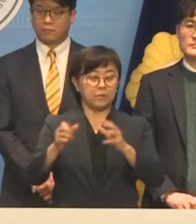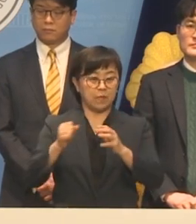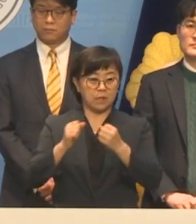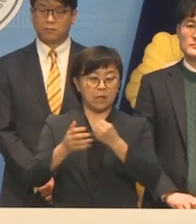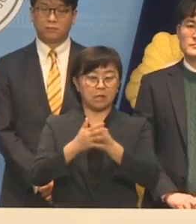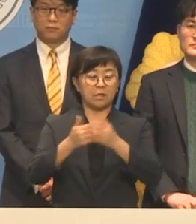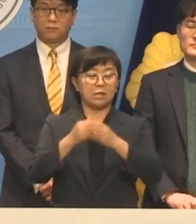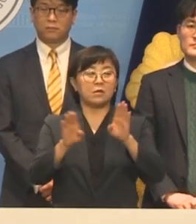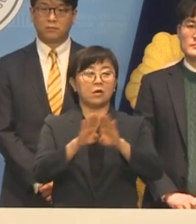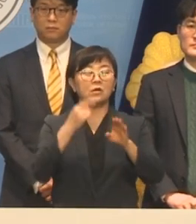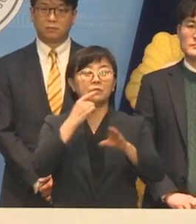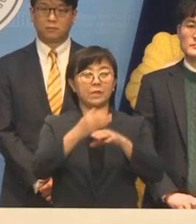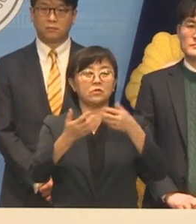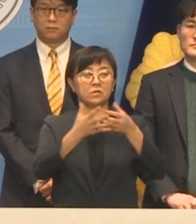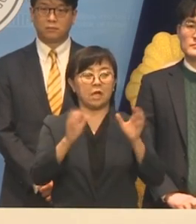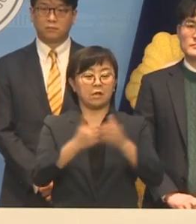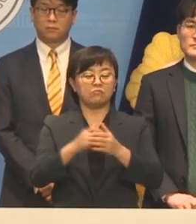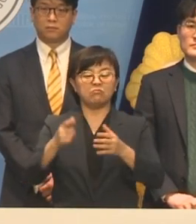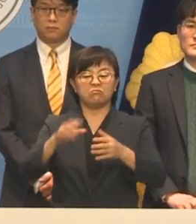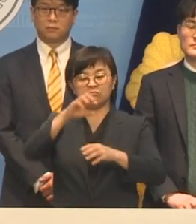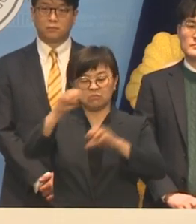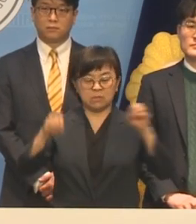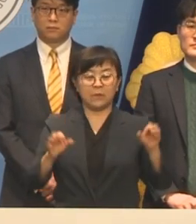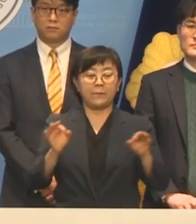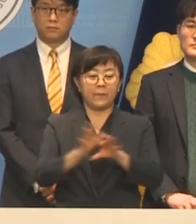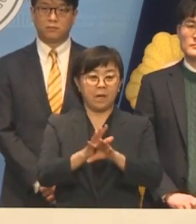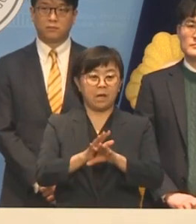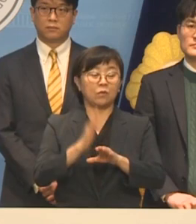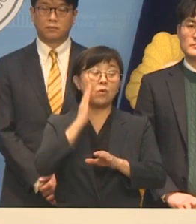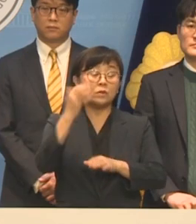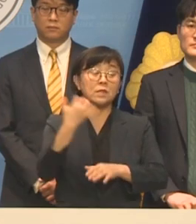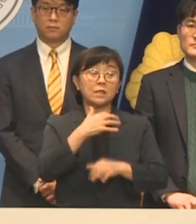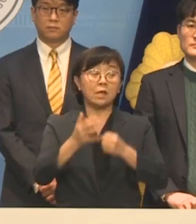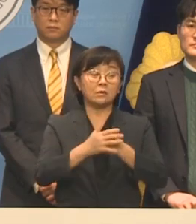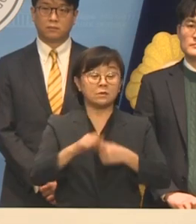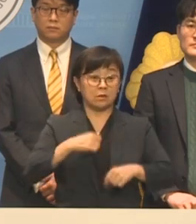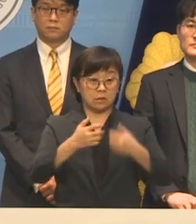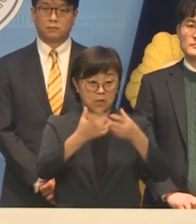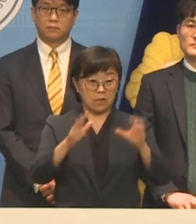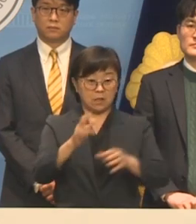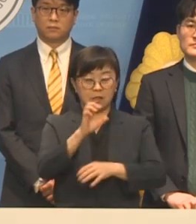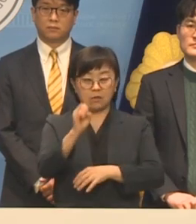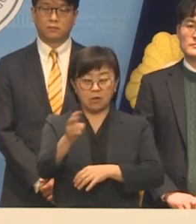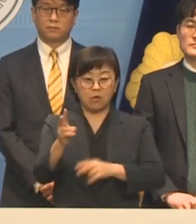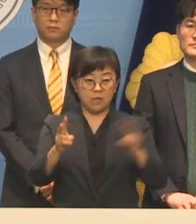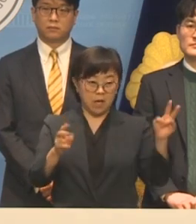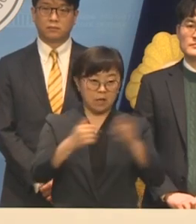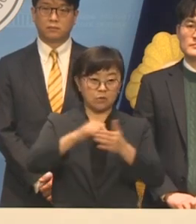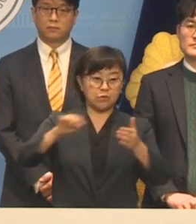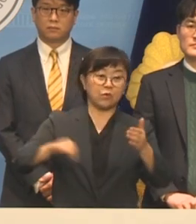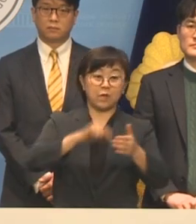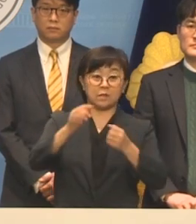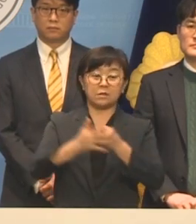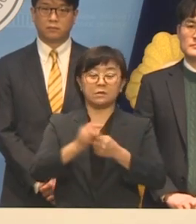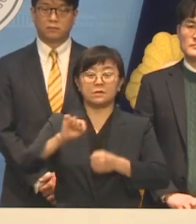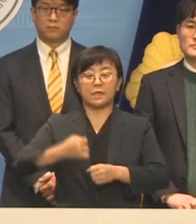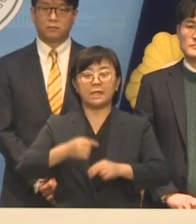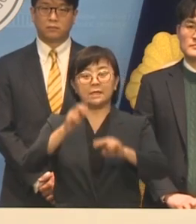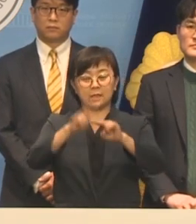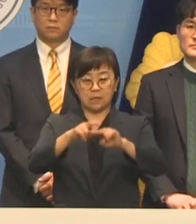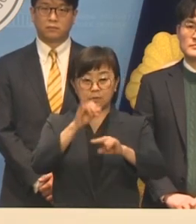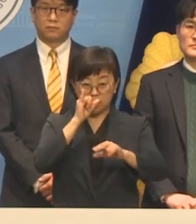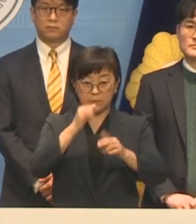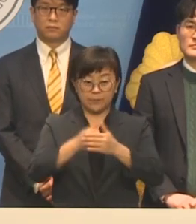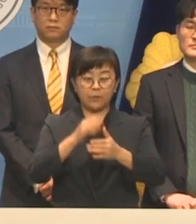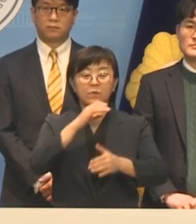제5당 열린민주당은 흡수되어 사라졌습니다. 녹색당은 정의당이 거대 양당 체제의 광풍 속에서 자기 자리를 지켜온 것을